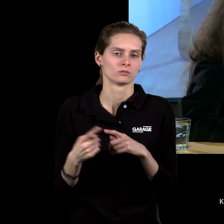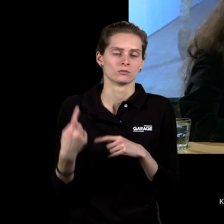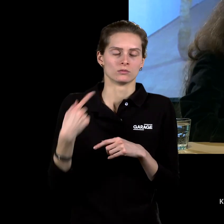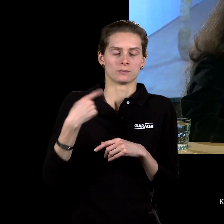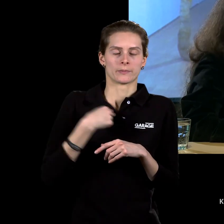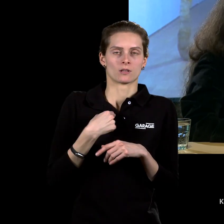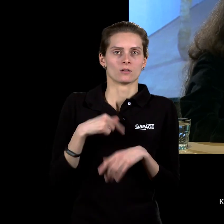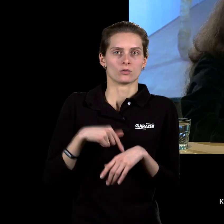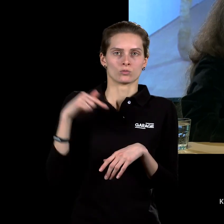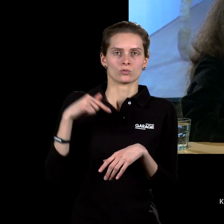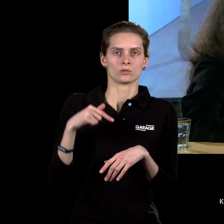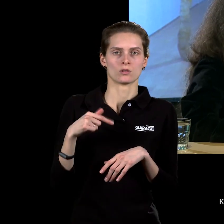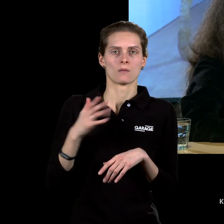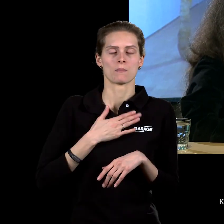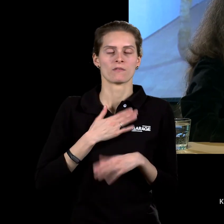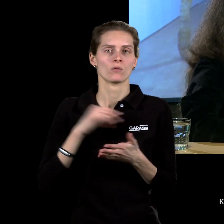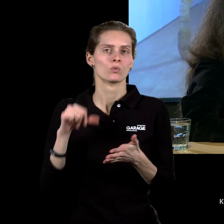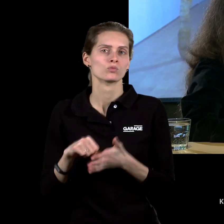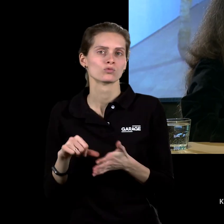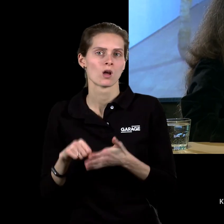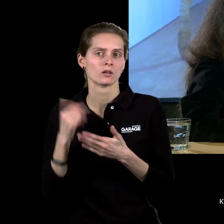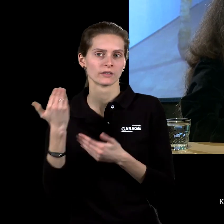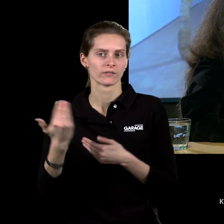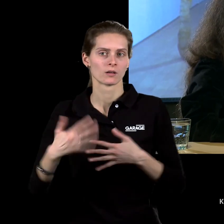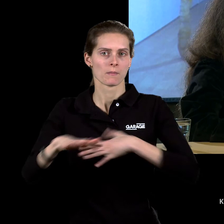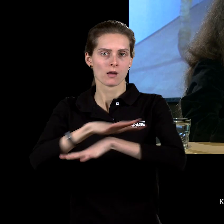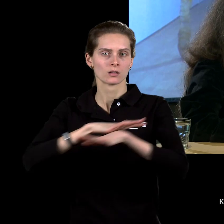да, касающихся твоего присутствия в их пространстве